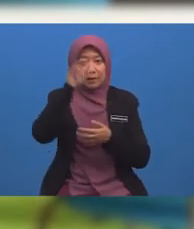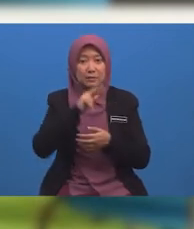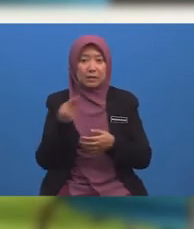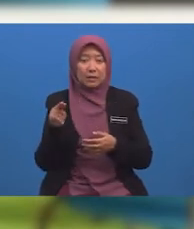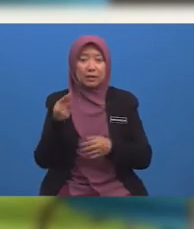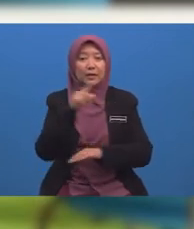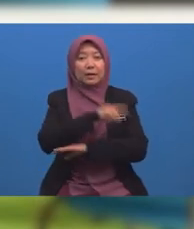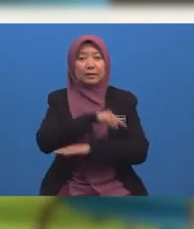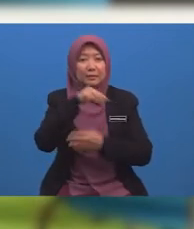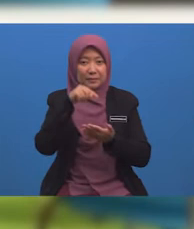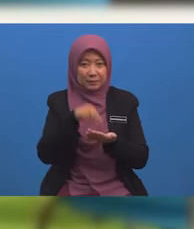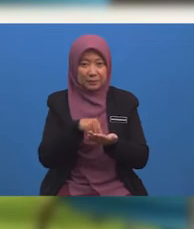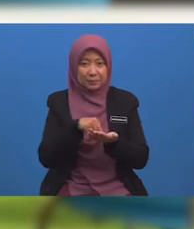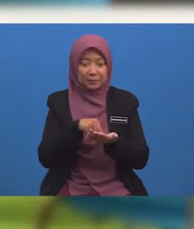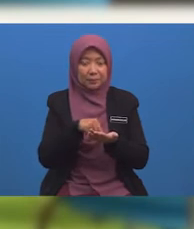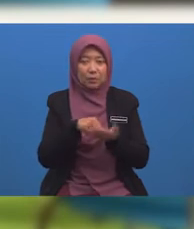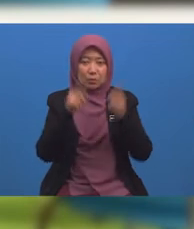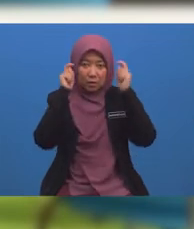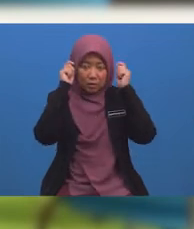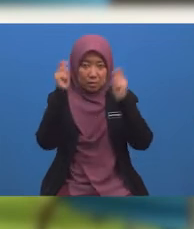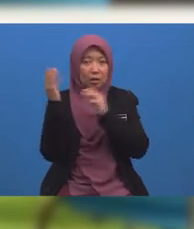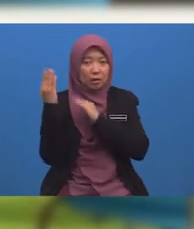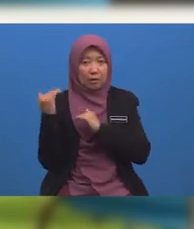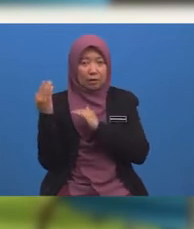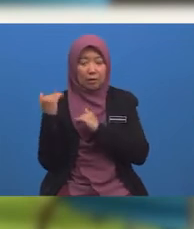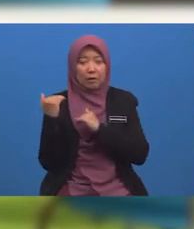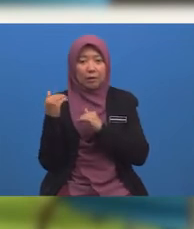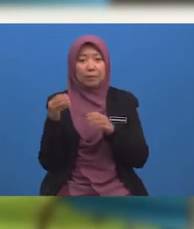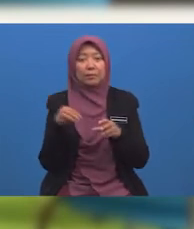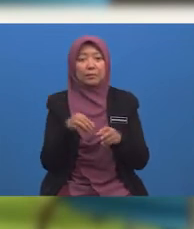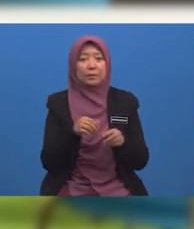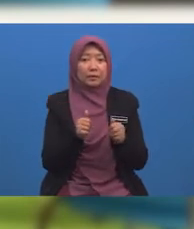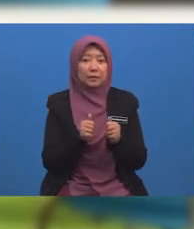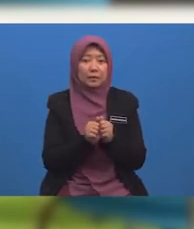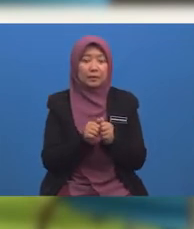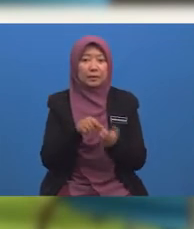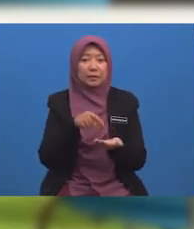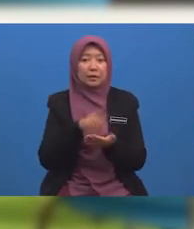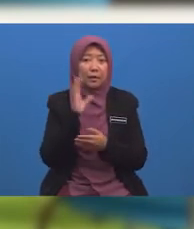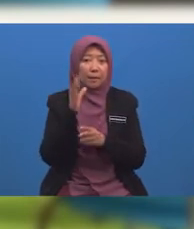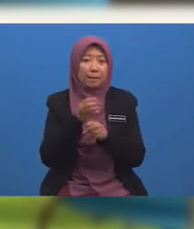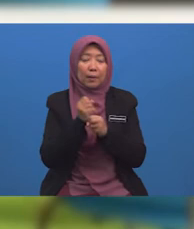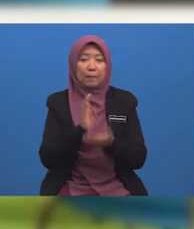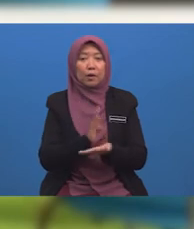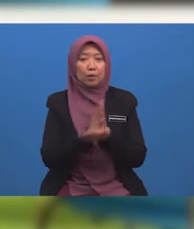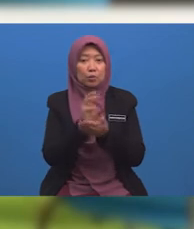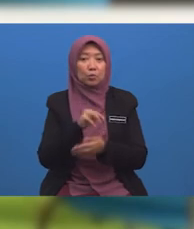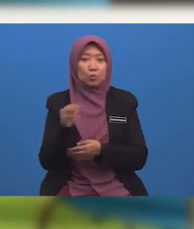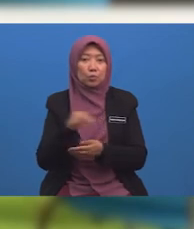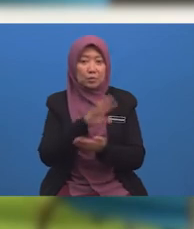kita pada hari ini. Saya harap dengan perkongsian ini akan membantu murid-murid